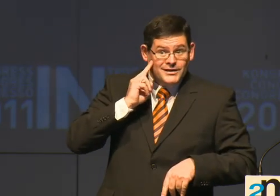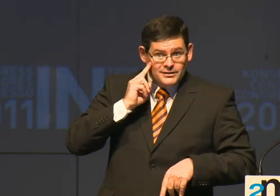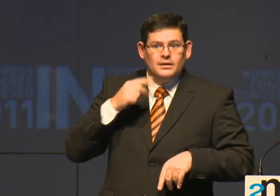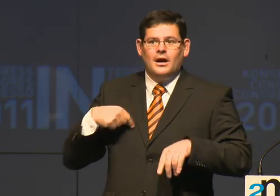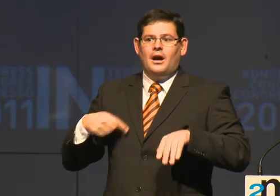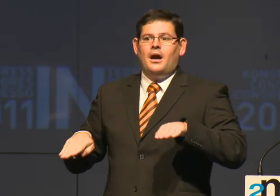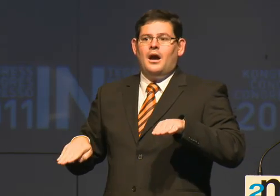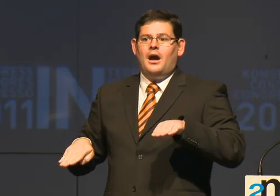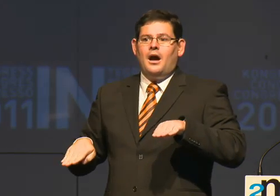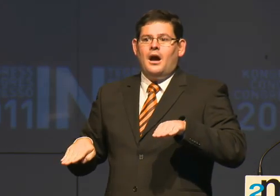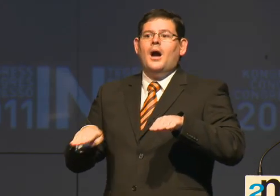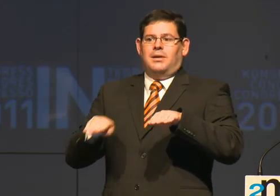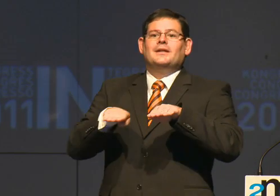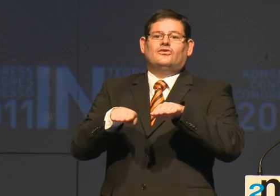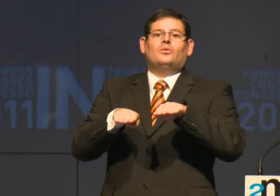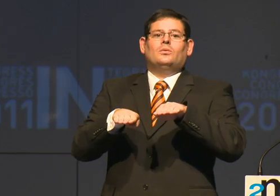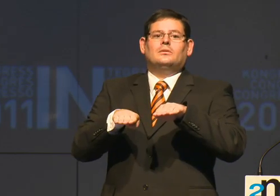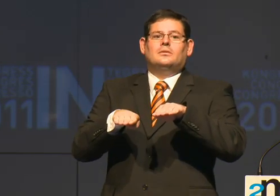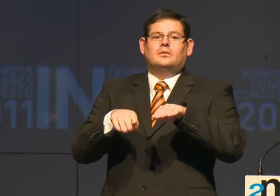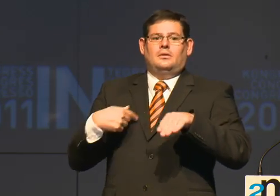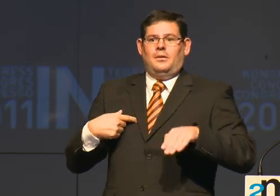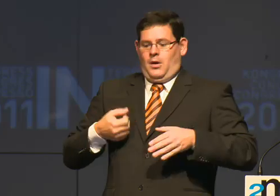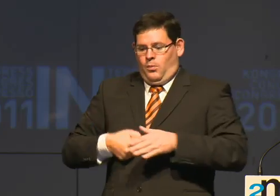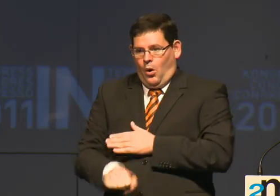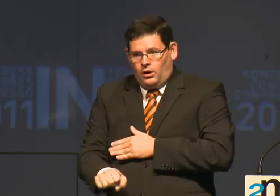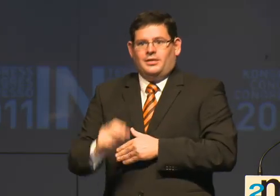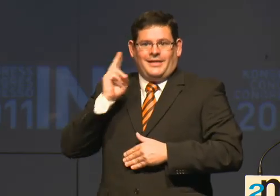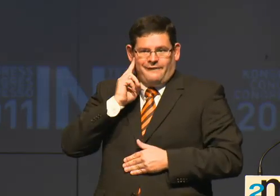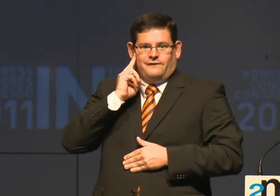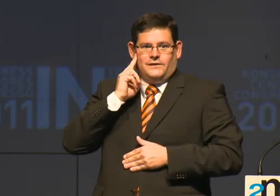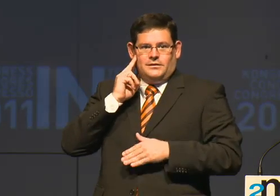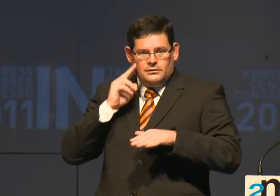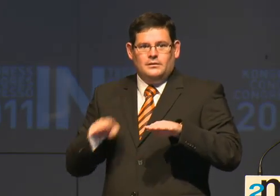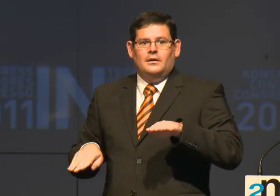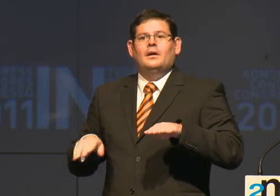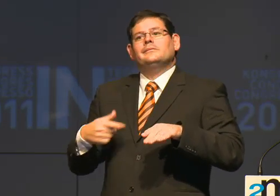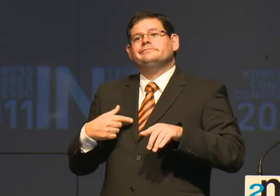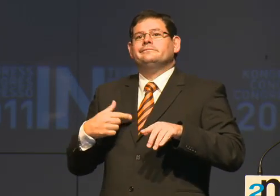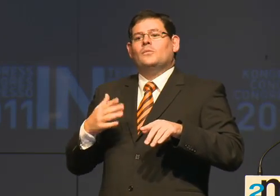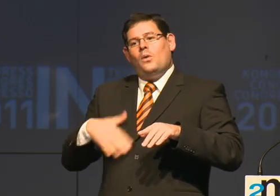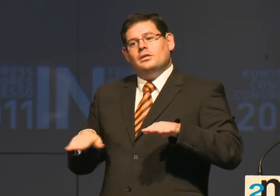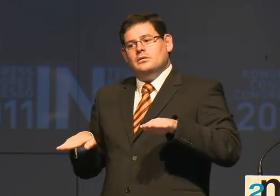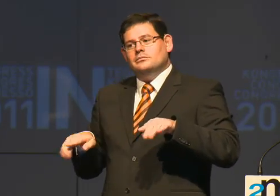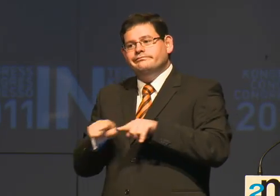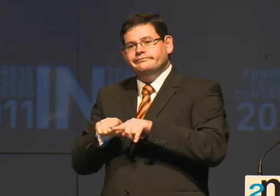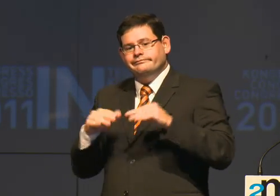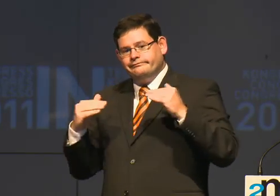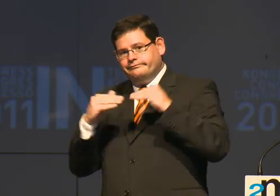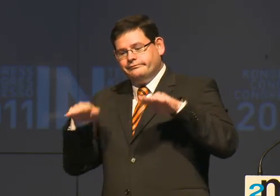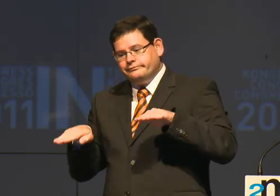Il y a le droit des sourds à être à égalité, à avoir des adaptations. Et je suis né sourd, mais